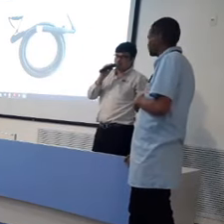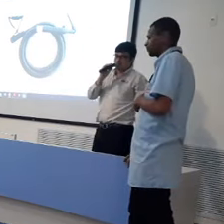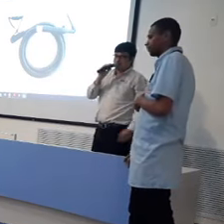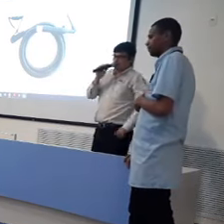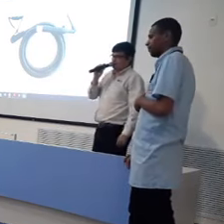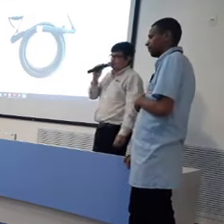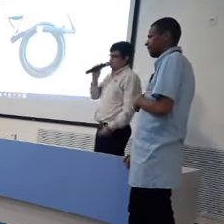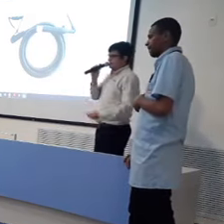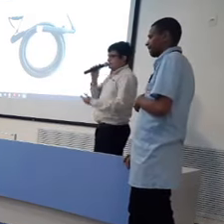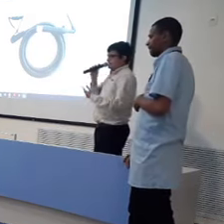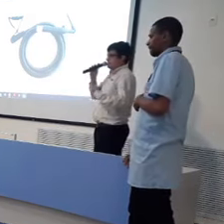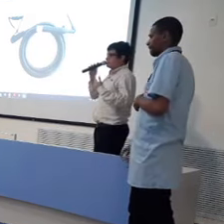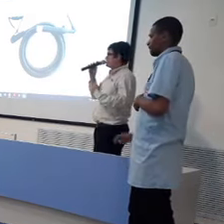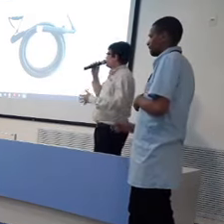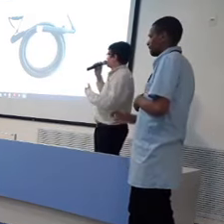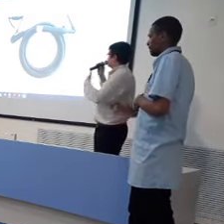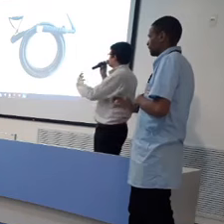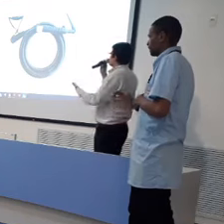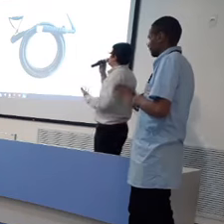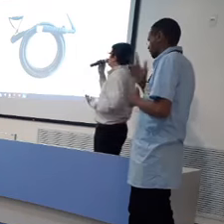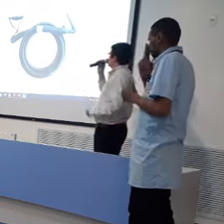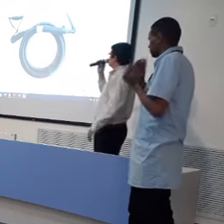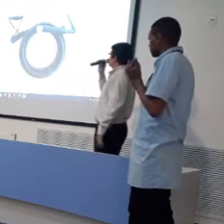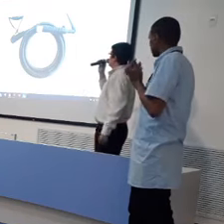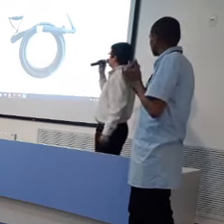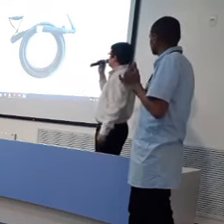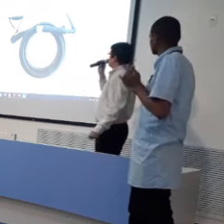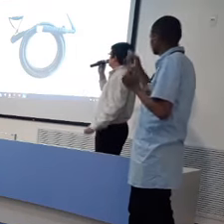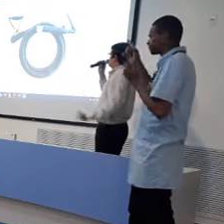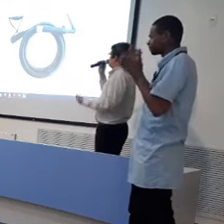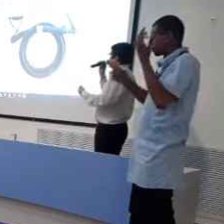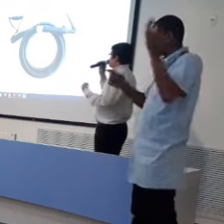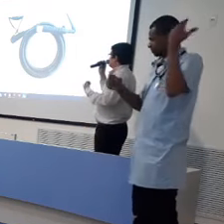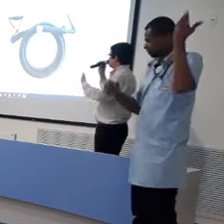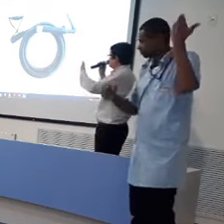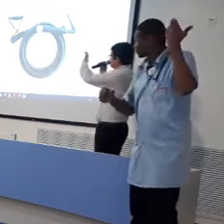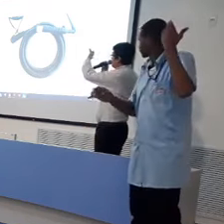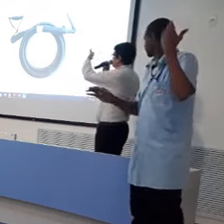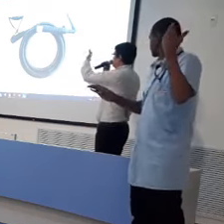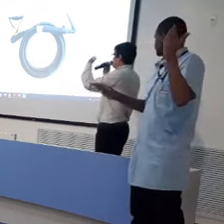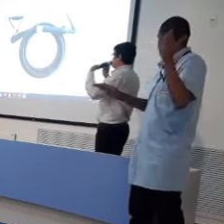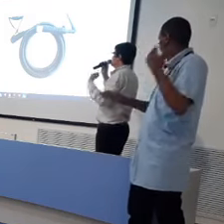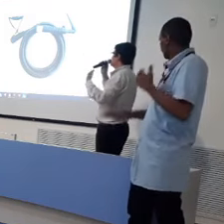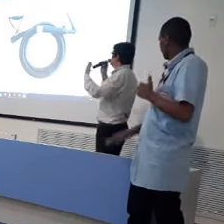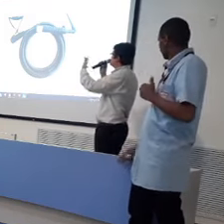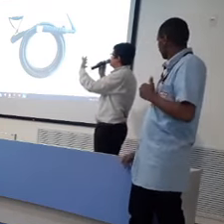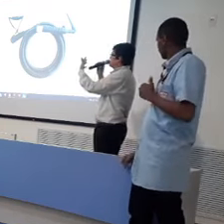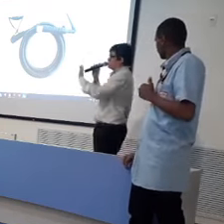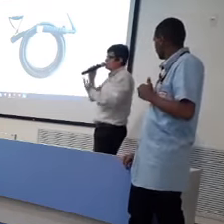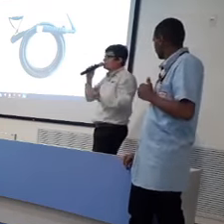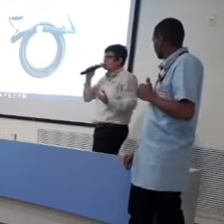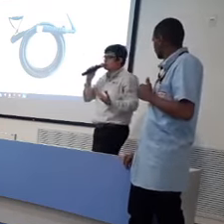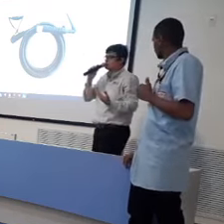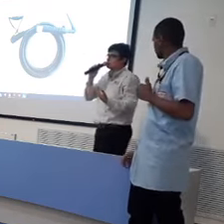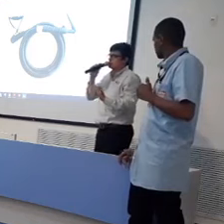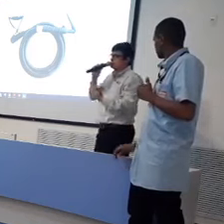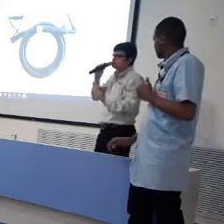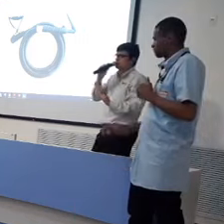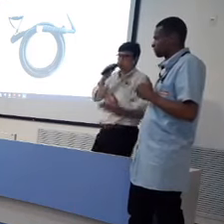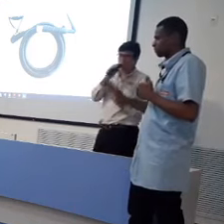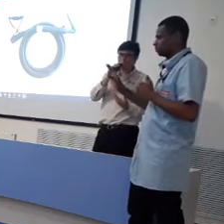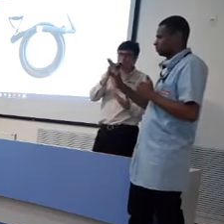Essas, em alguns tempos atrás, o pessoal não gosta. O certo não é você soldar com essa